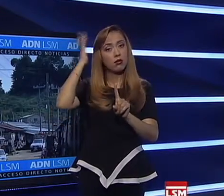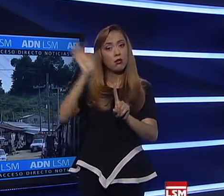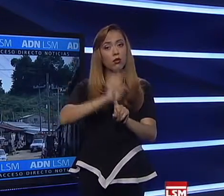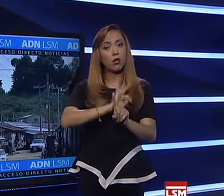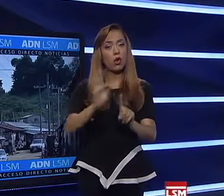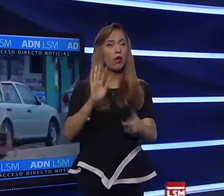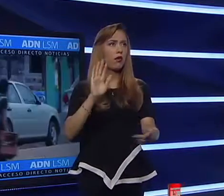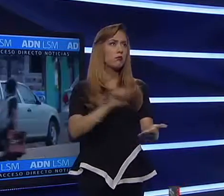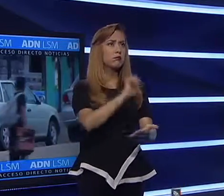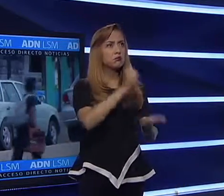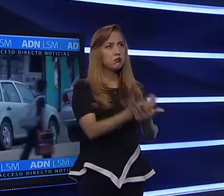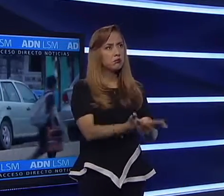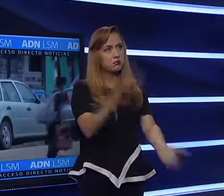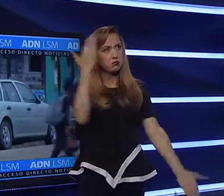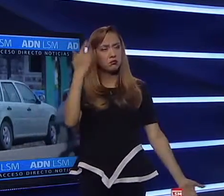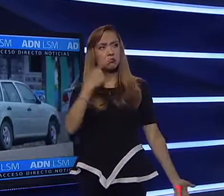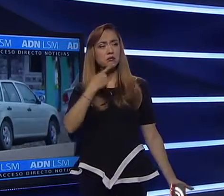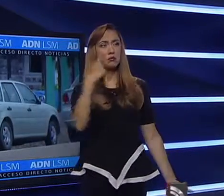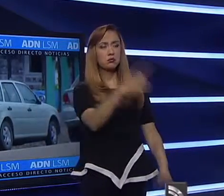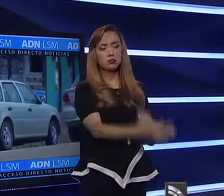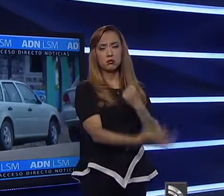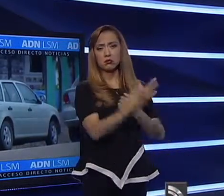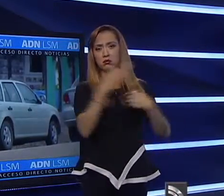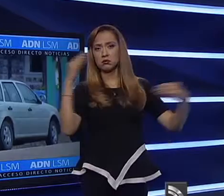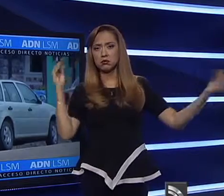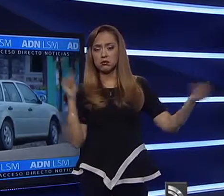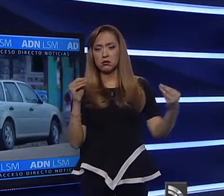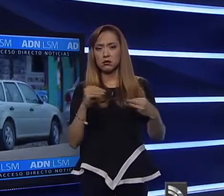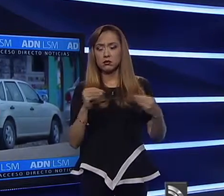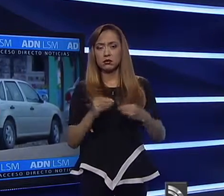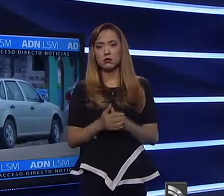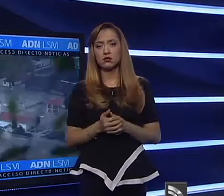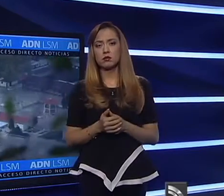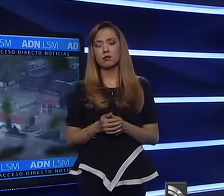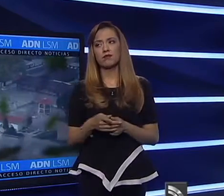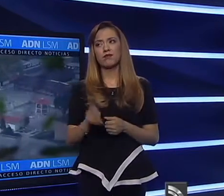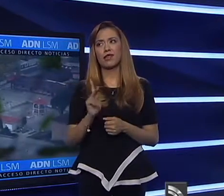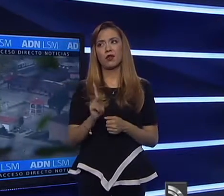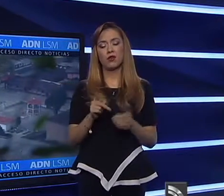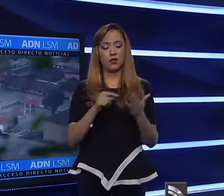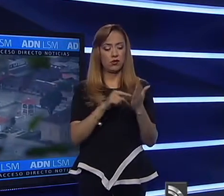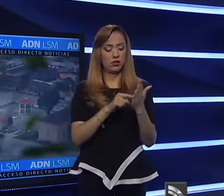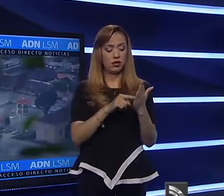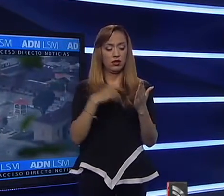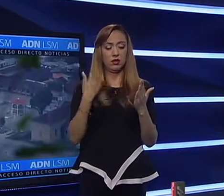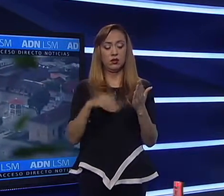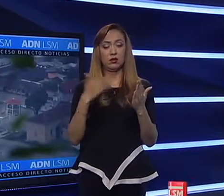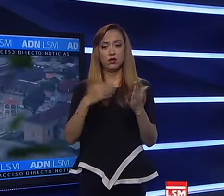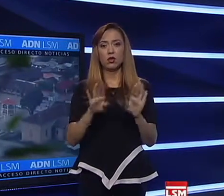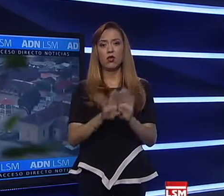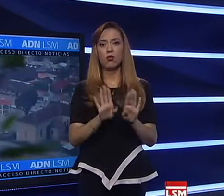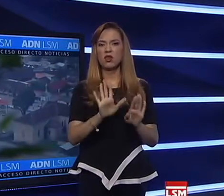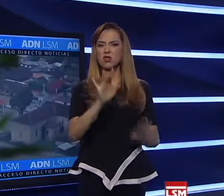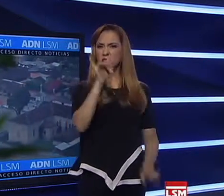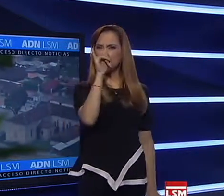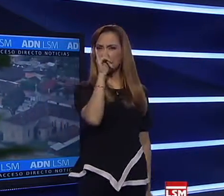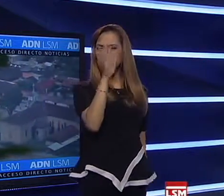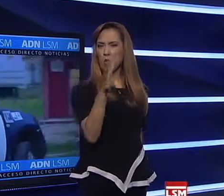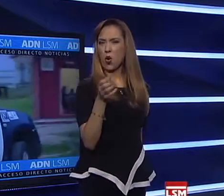amparo. Indicaron que la norma tiene un efecto amedrentador, por lo que su sola existencia afecta a los periodistas en